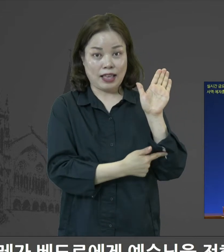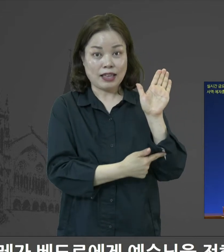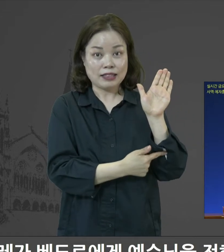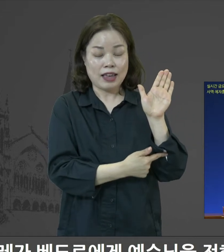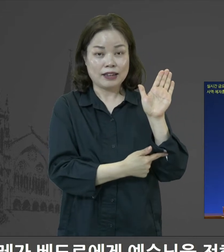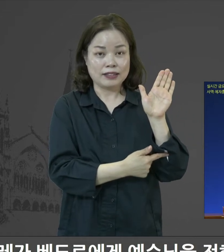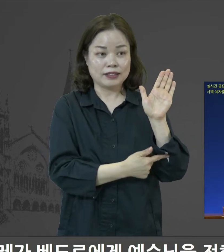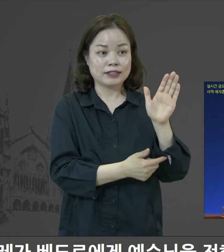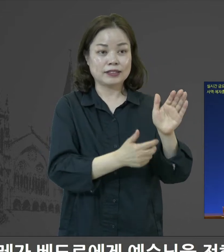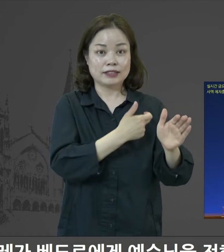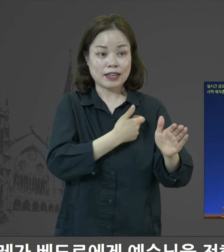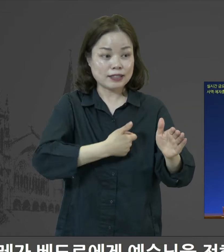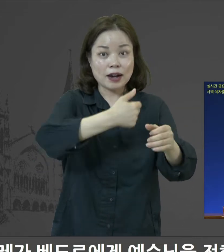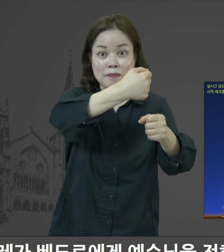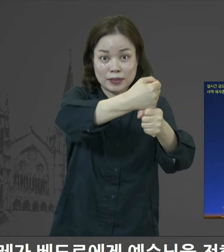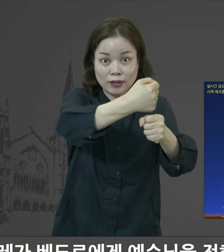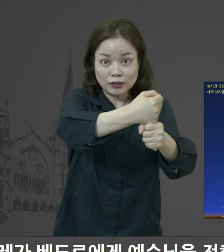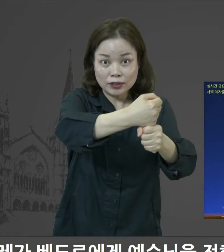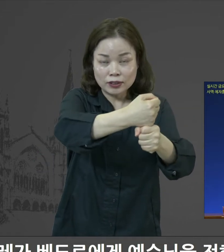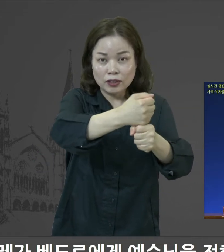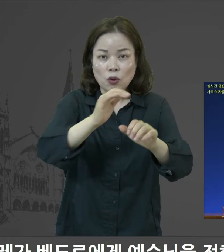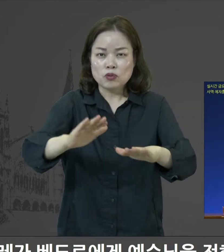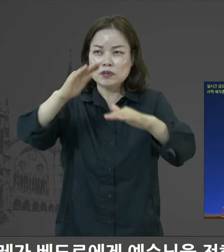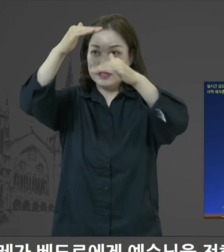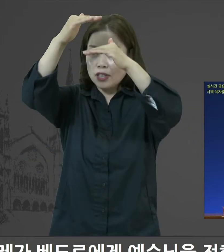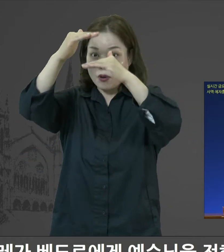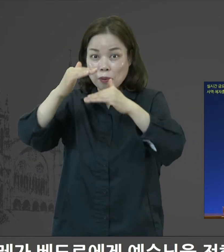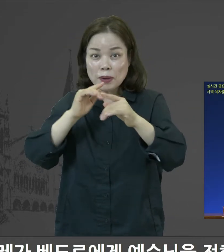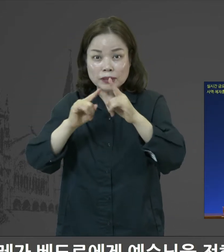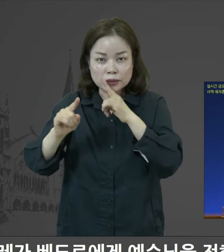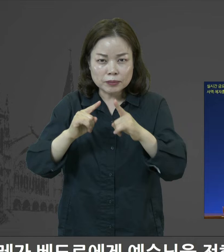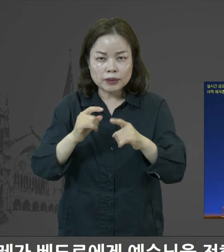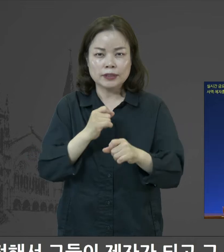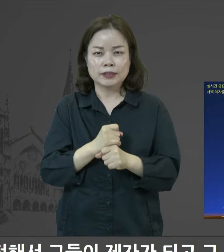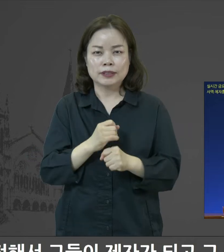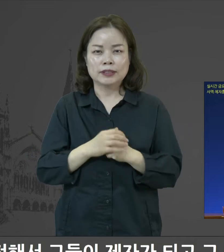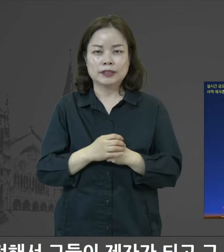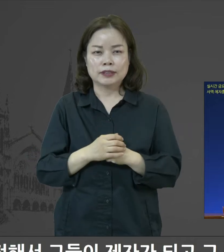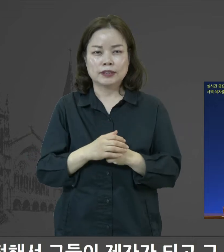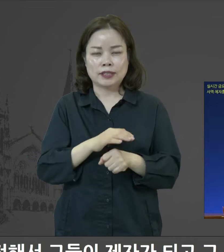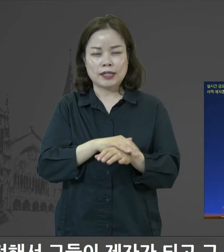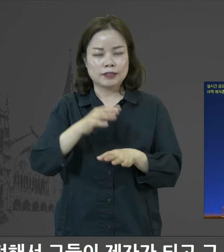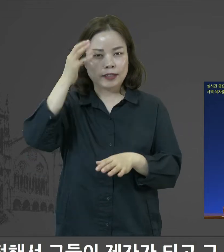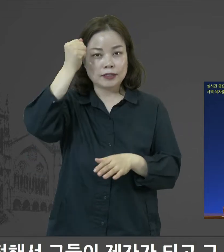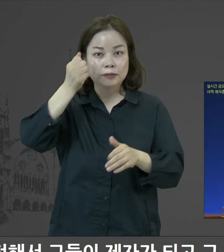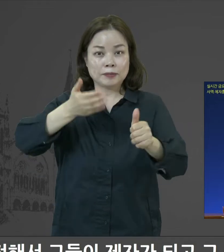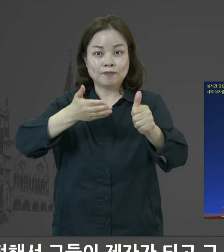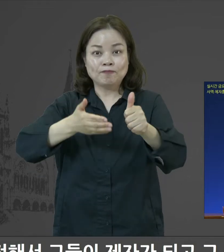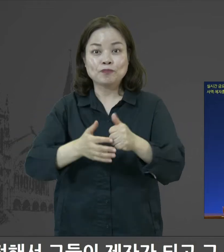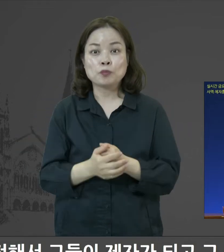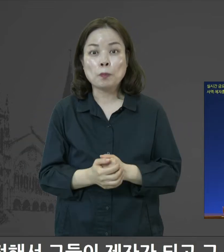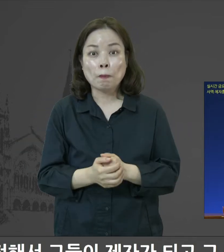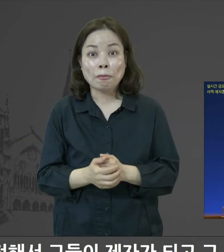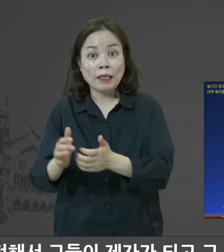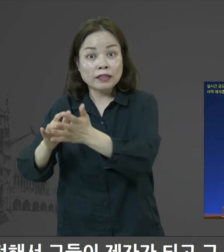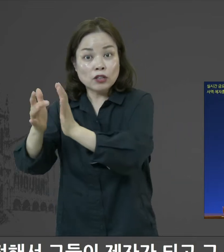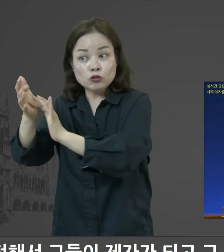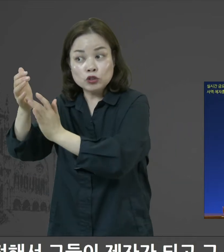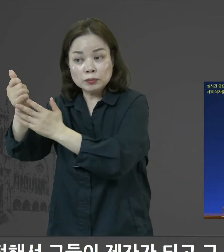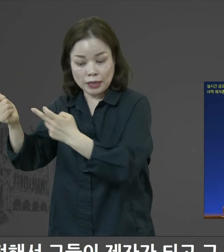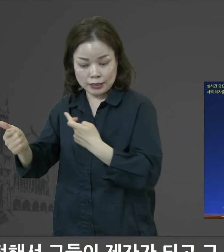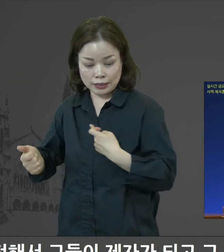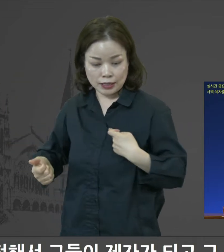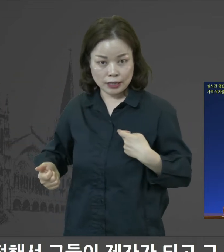장면입니다. 오늘 이 말씀을 우리가 이 틀로 붙드는 것이 제일 중요합니다. 그래서 예수님의 제자가